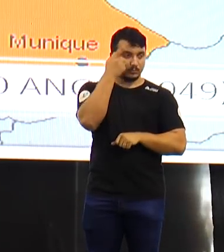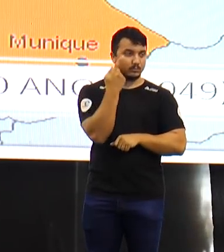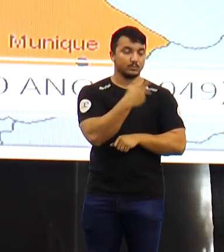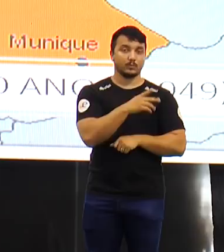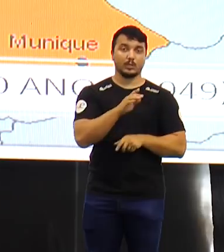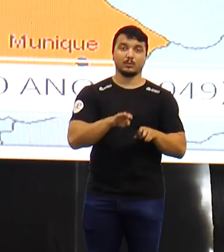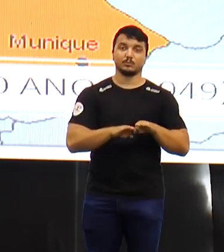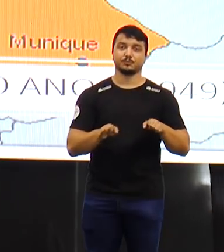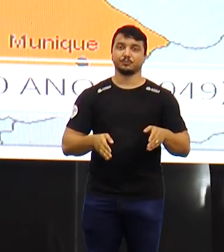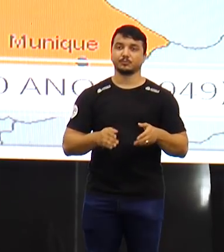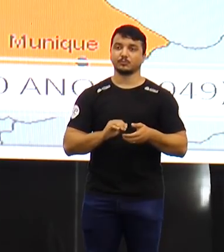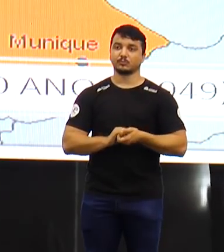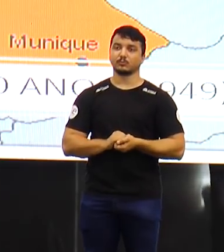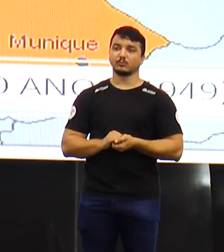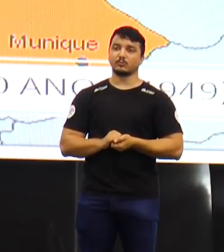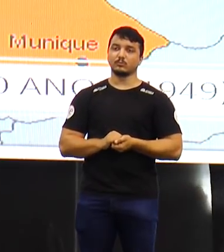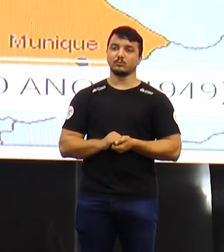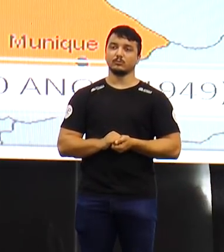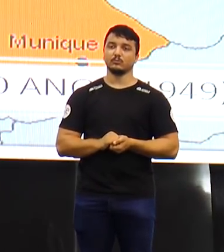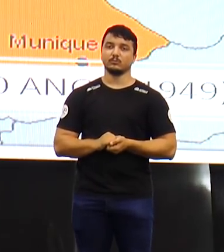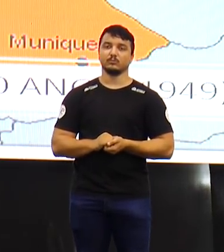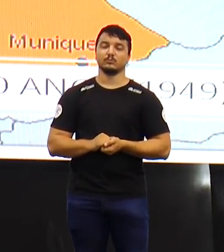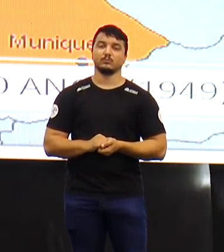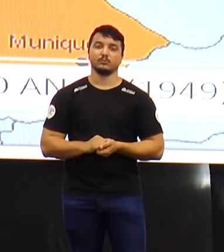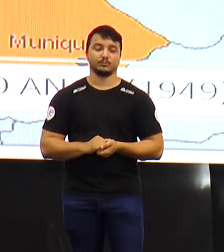frente, por gentileza.